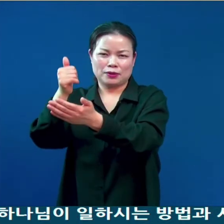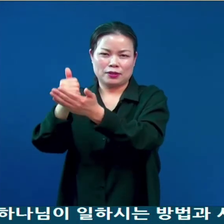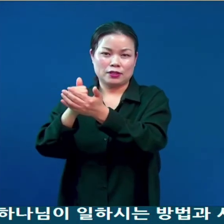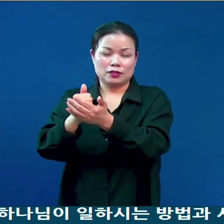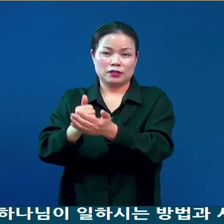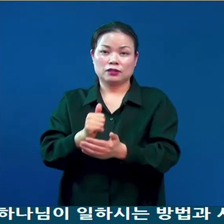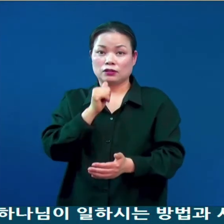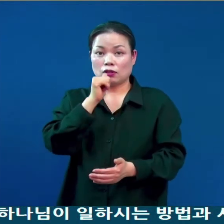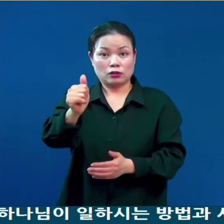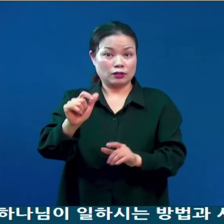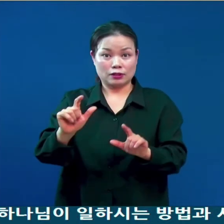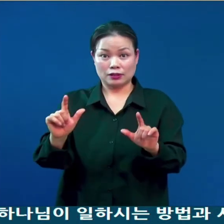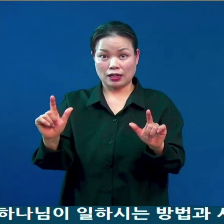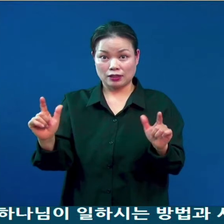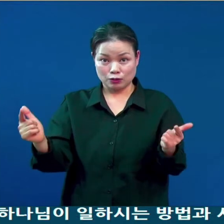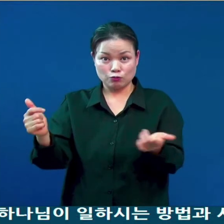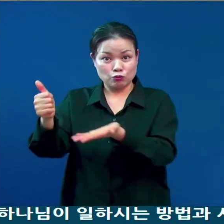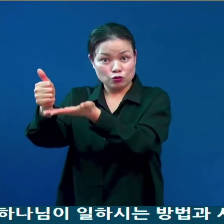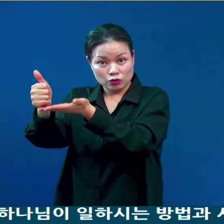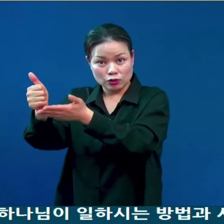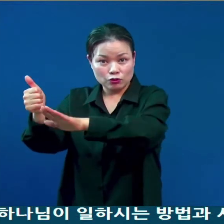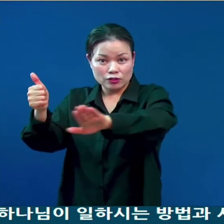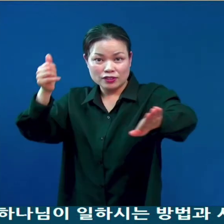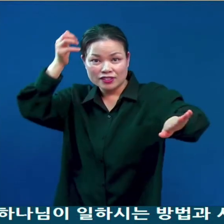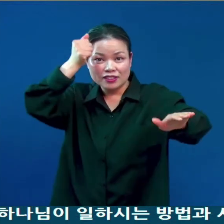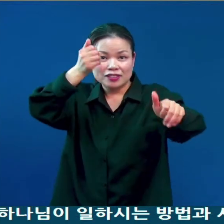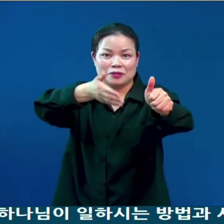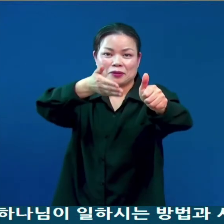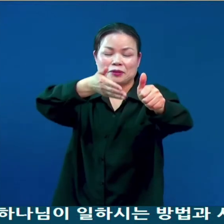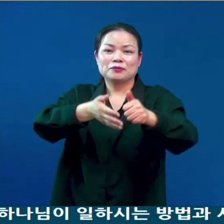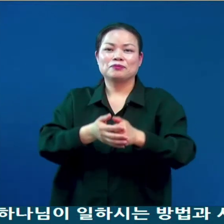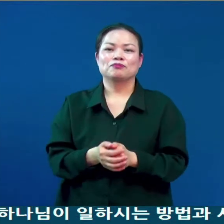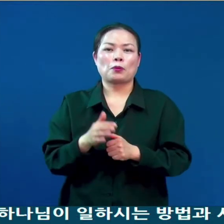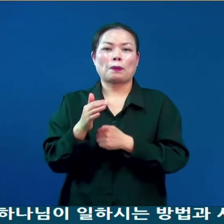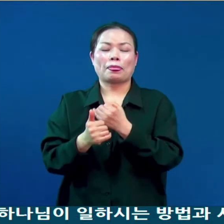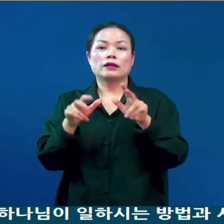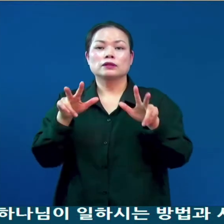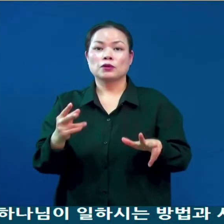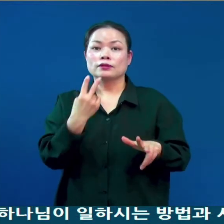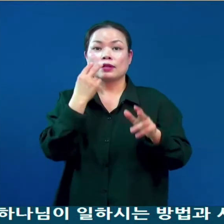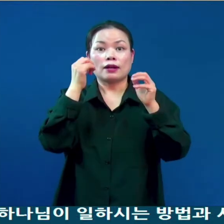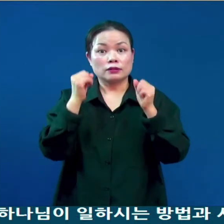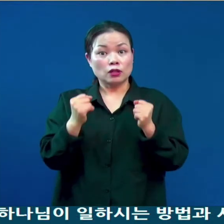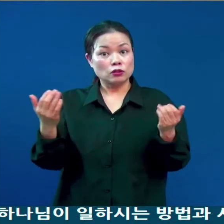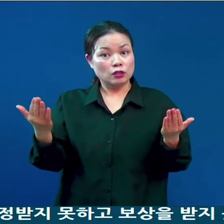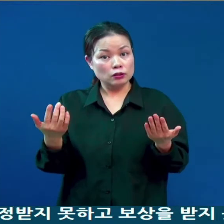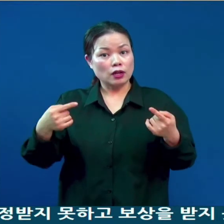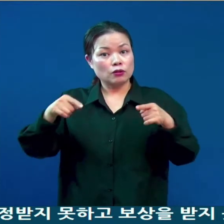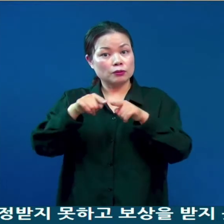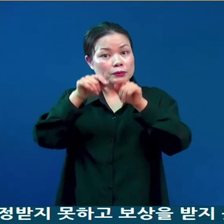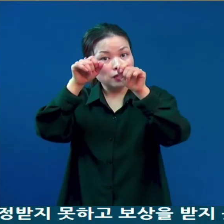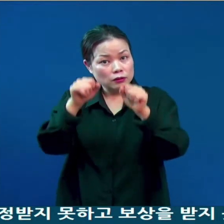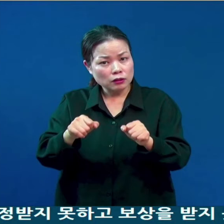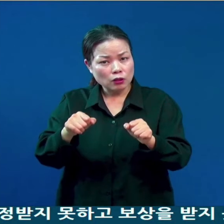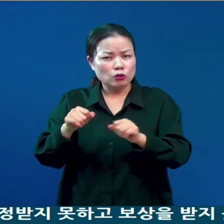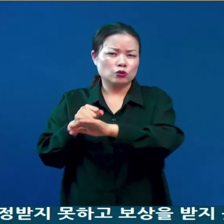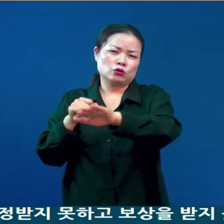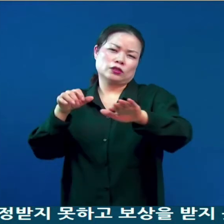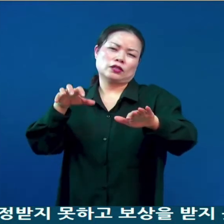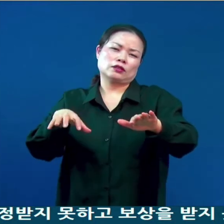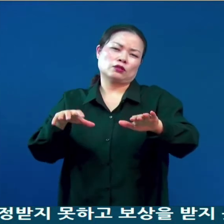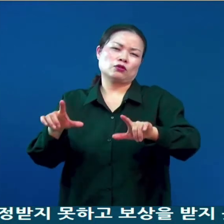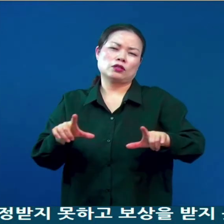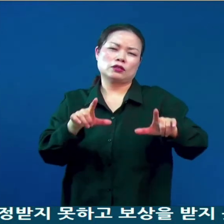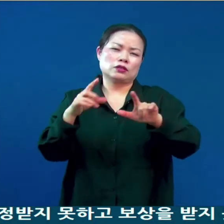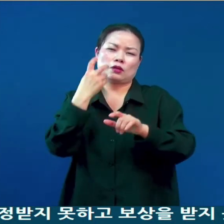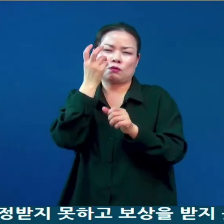절대로 그런 분이 아니시다는 사실을 우리가 기억할 수 있기를 소망합니다. 하나님은 지금도 살아계셔서 역사하고 계시며 언제나 우리 곁에서 우리의